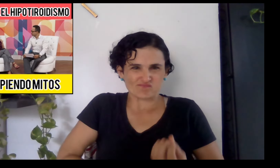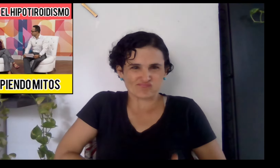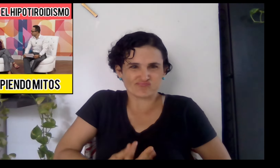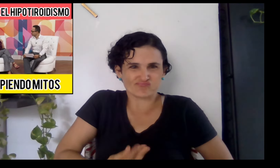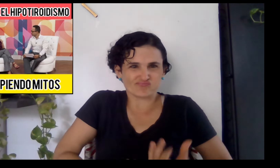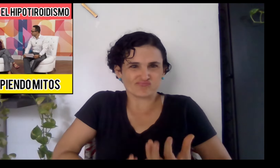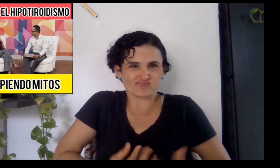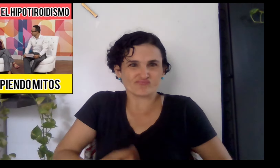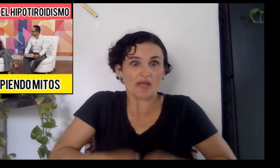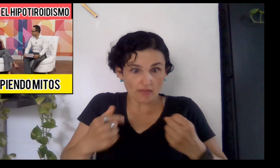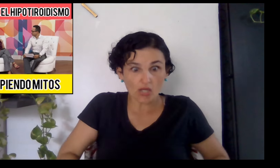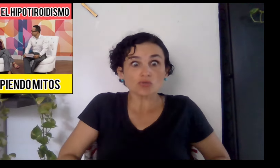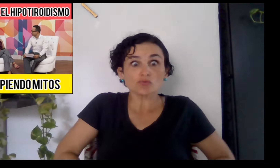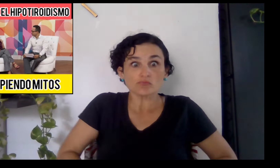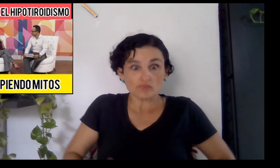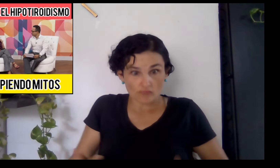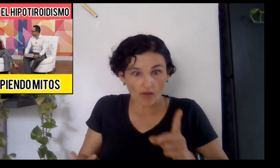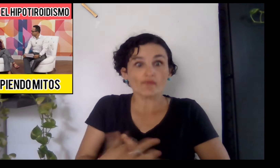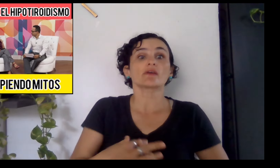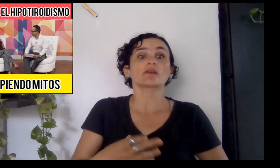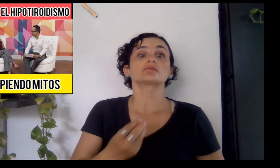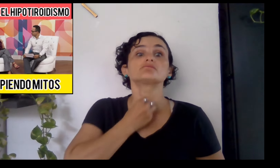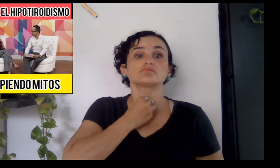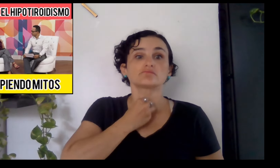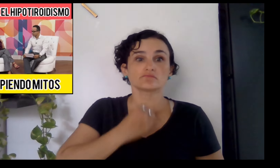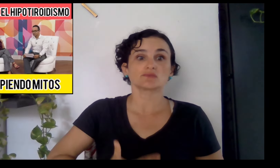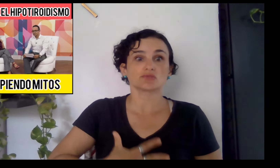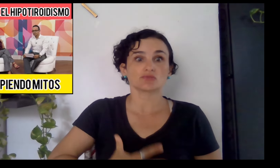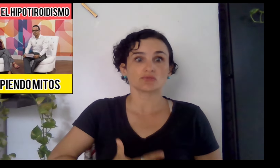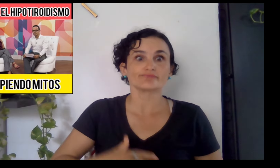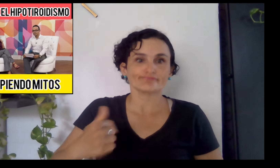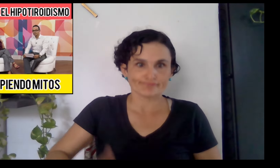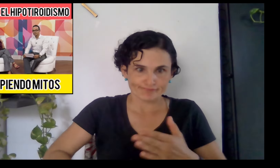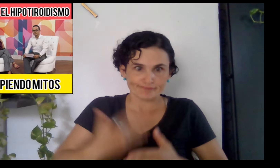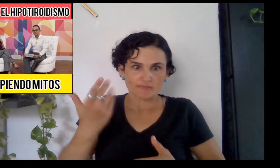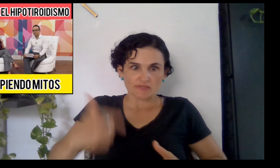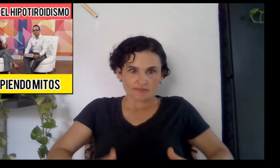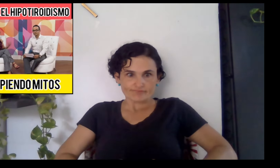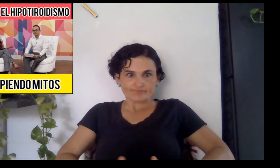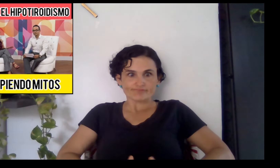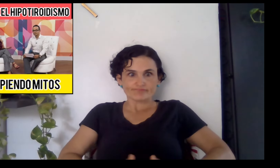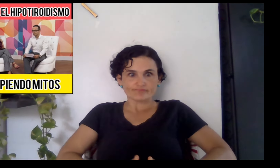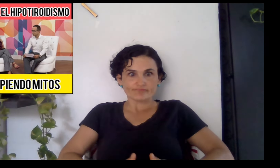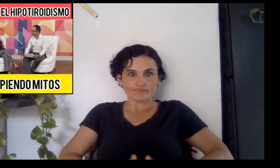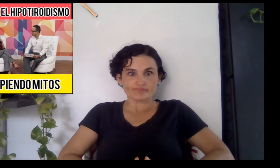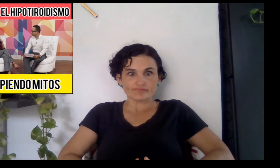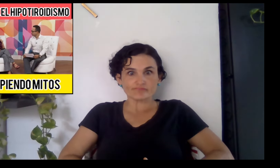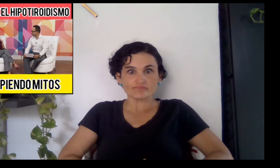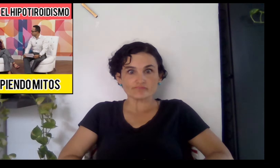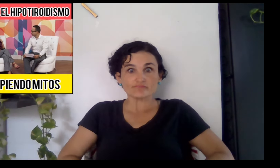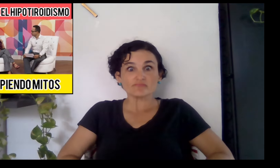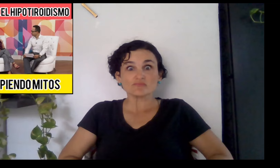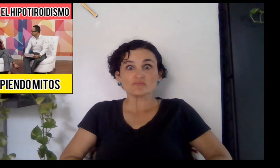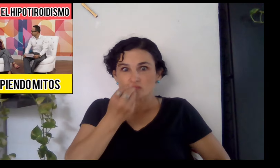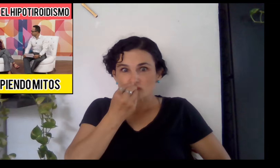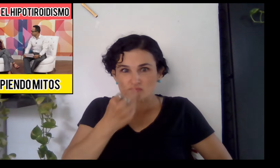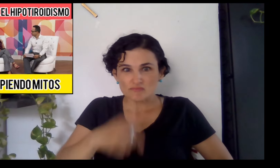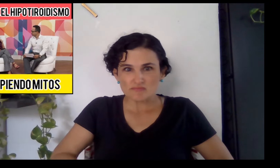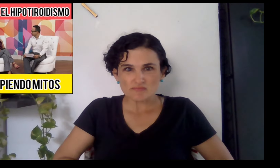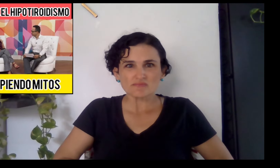allí empieza el desorden tiroideo. Empieza en el estómago cuando haces que el estómago feliz se vuelva triste y se pierda la